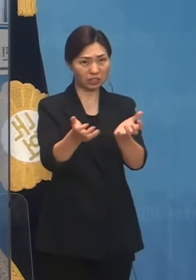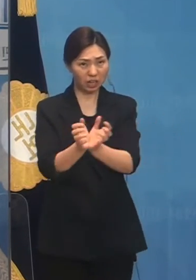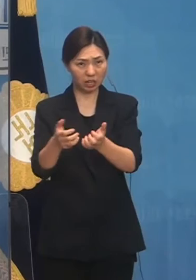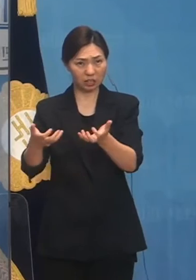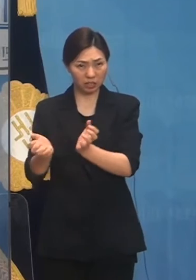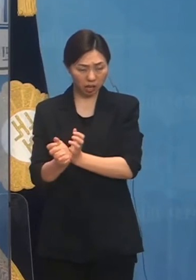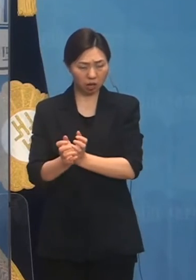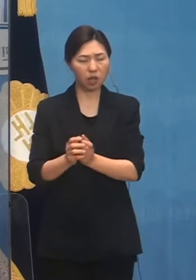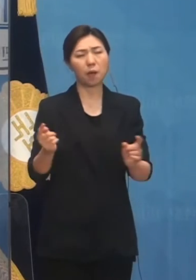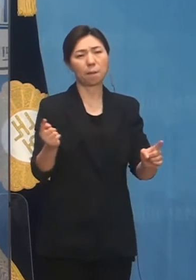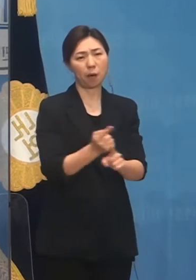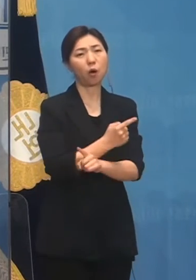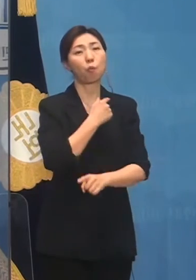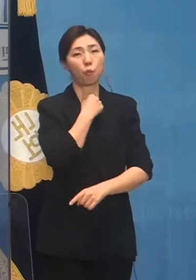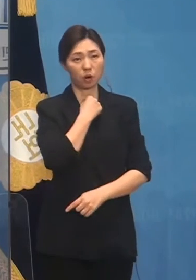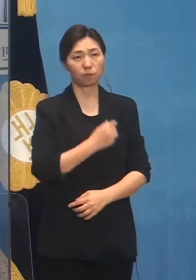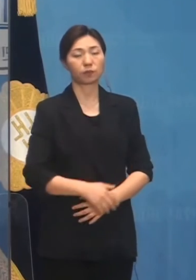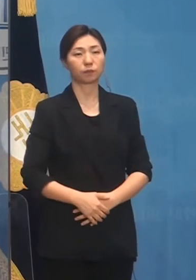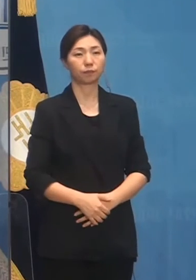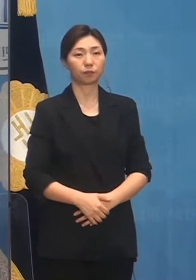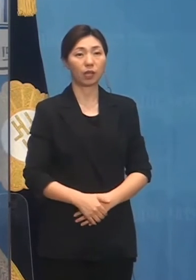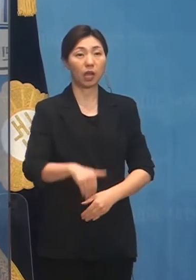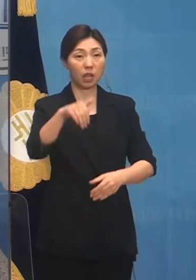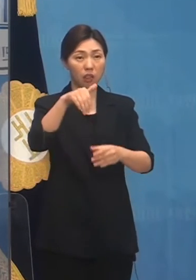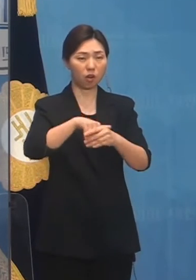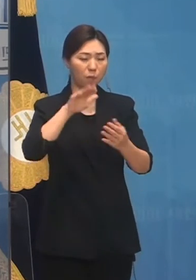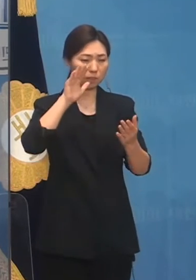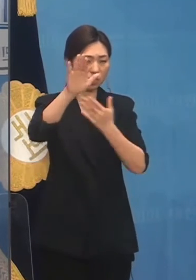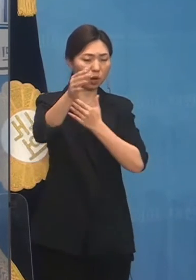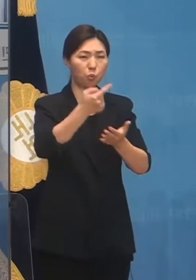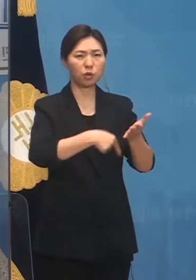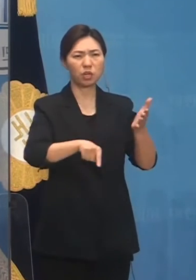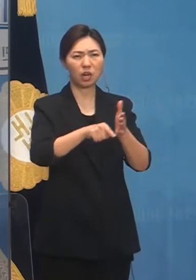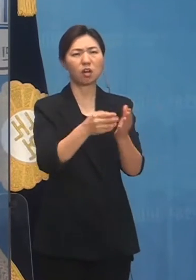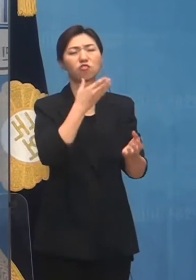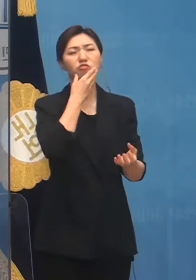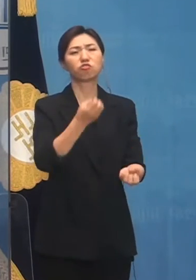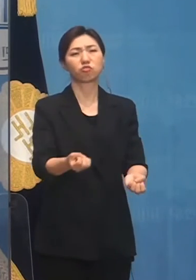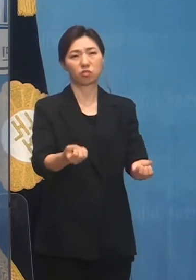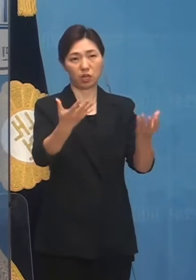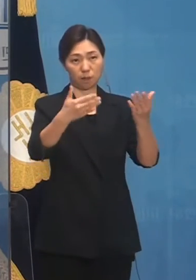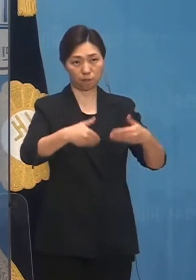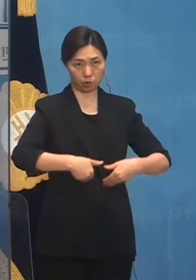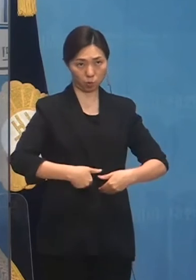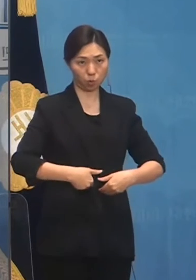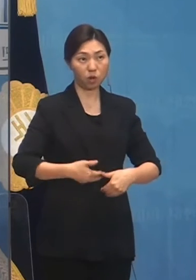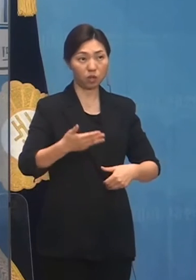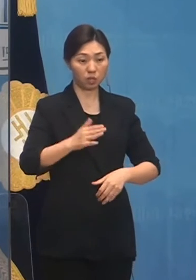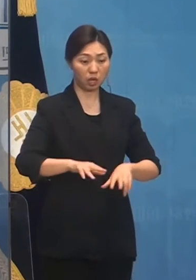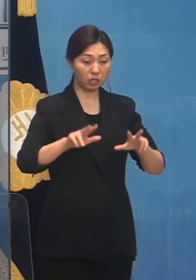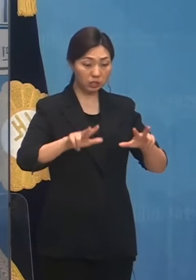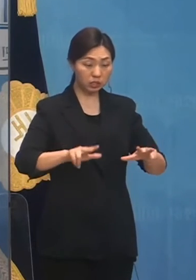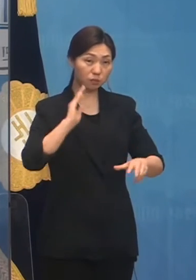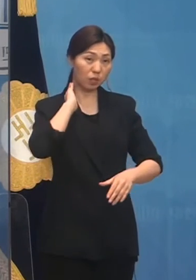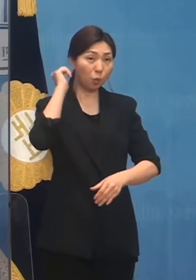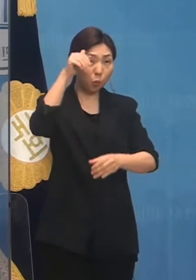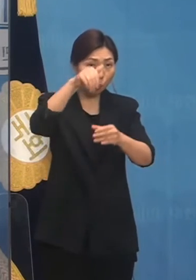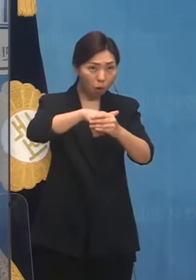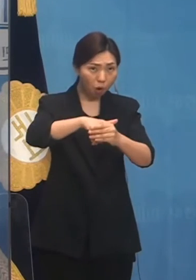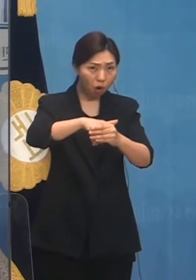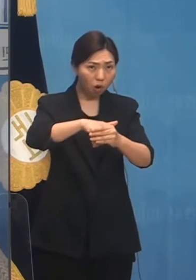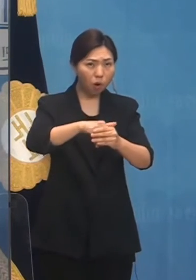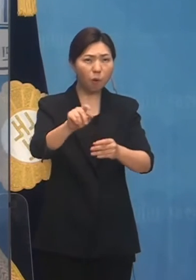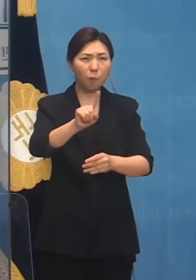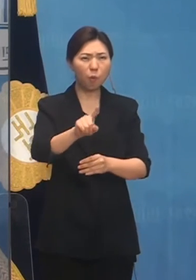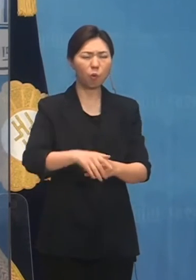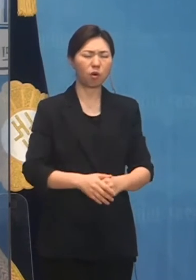계십니다. 선거는 미래를 위한 축제여야 합니다. 그러나 이번 대선은 어느 때보다